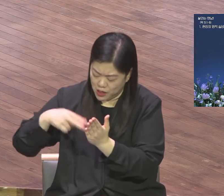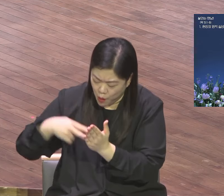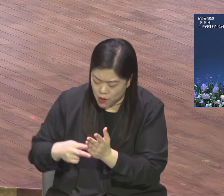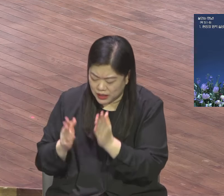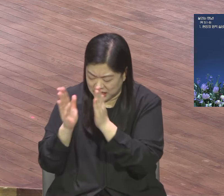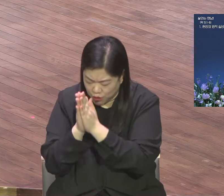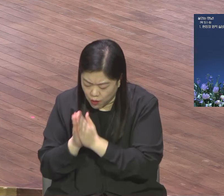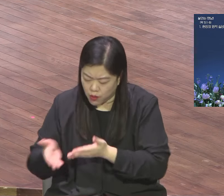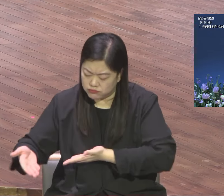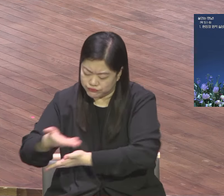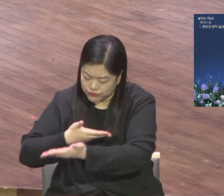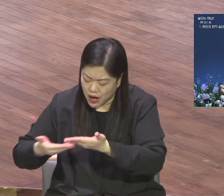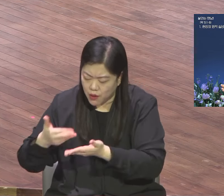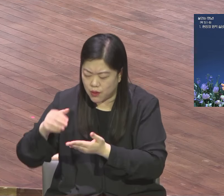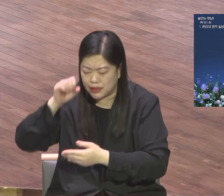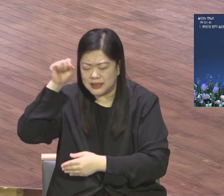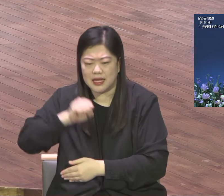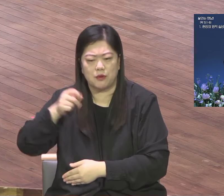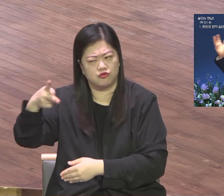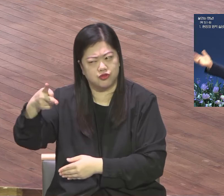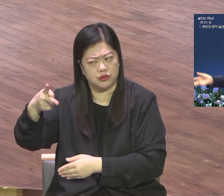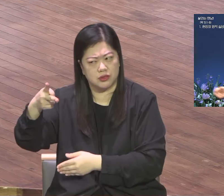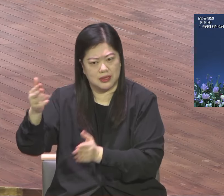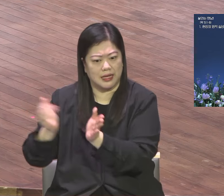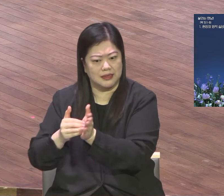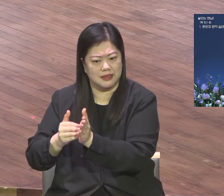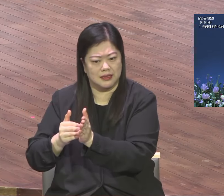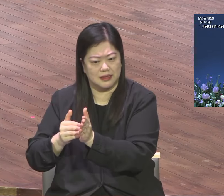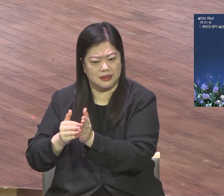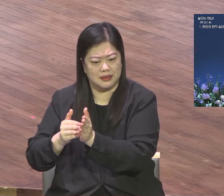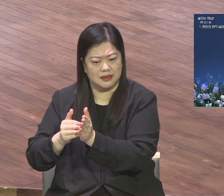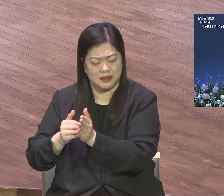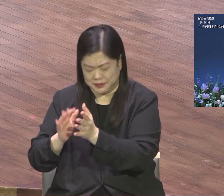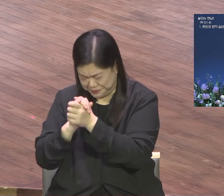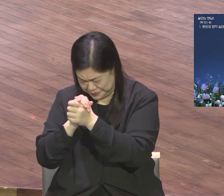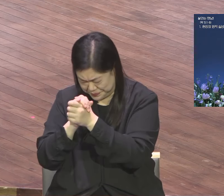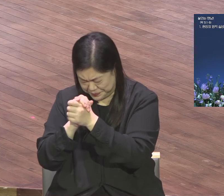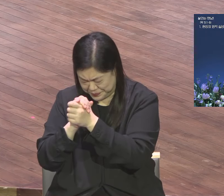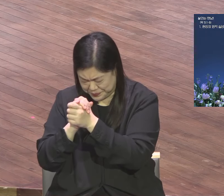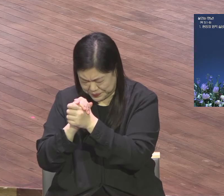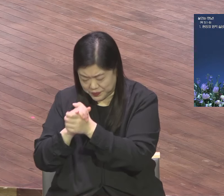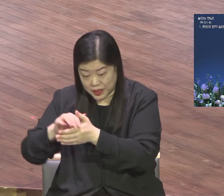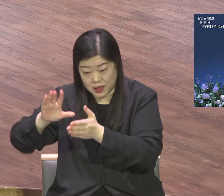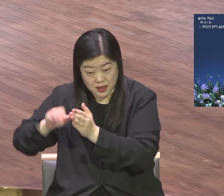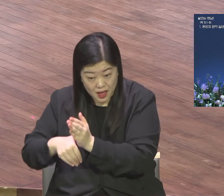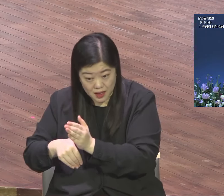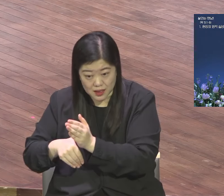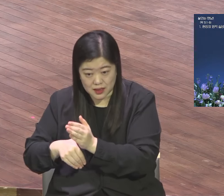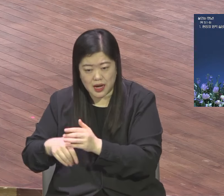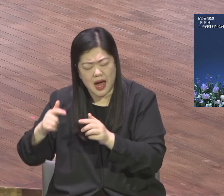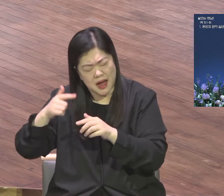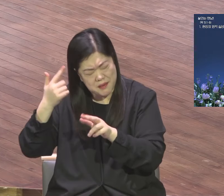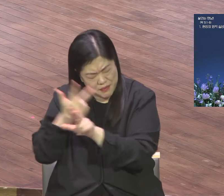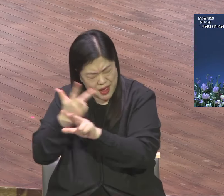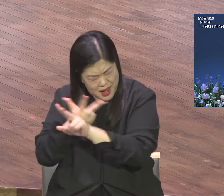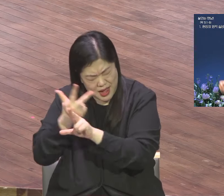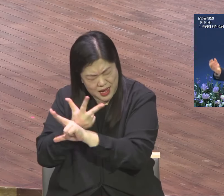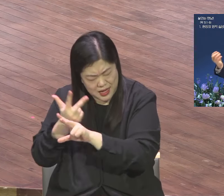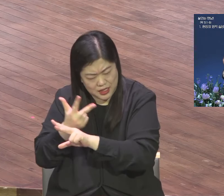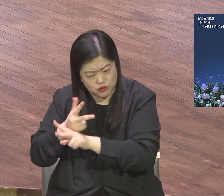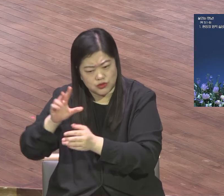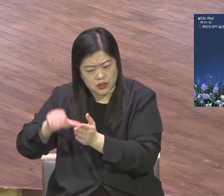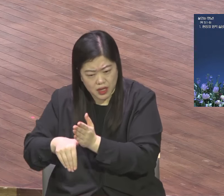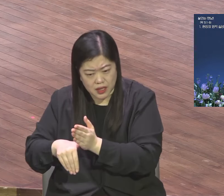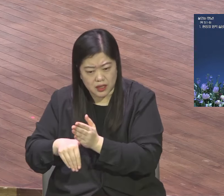기도 2시까지 하고 그 다음 개인 기도 들어가서 새벽 기도할 때까지 5시까지 그때까지 기도하는 그것을 매일 하고 있는데